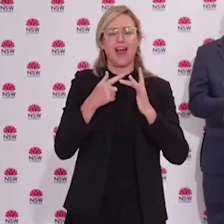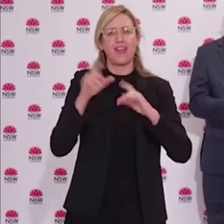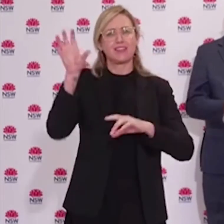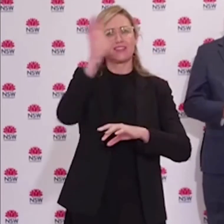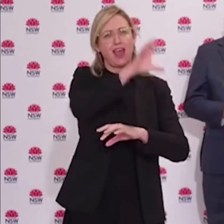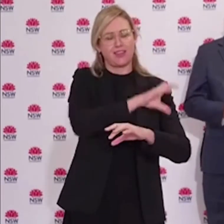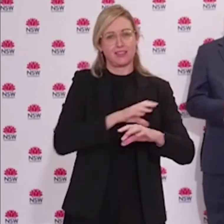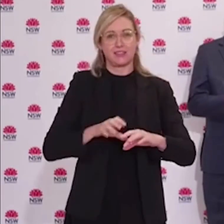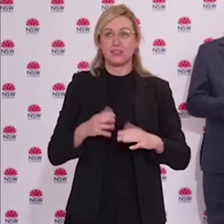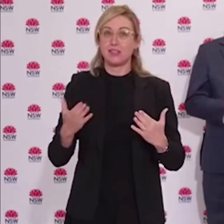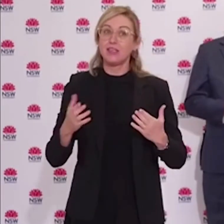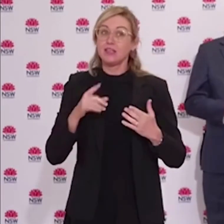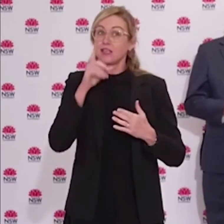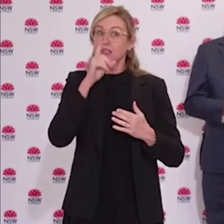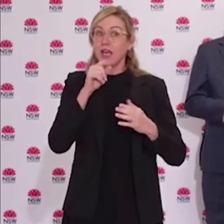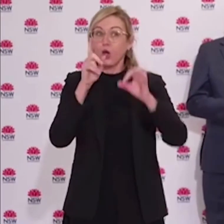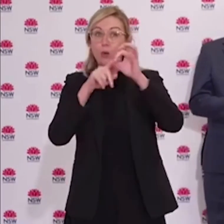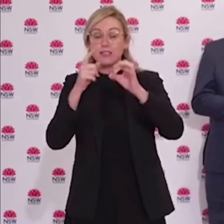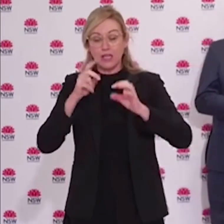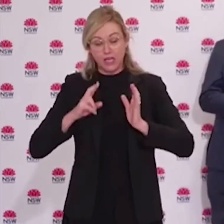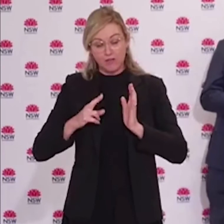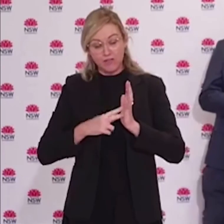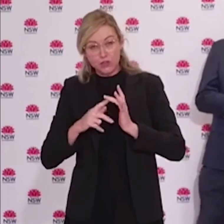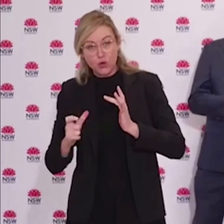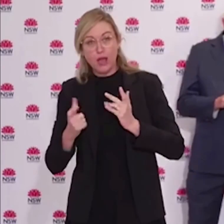राजधानी सिडनीमा एक महिना अगाडिदेखि लकडाउन जारी रहेको छ।